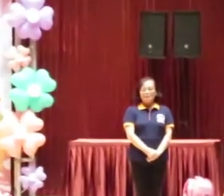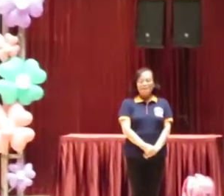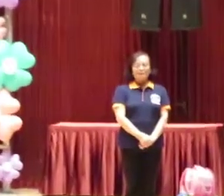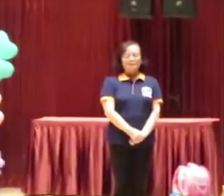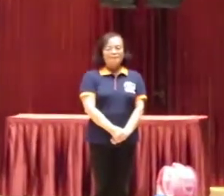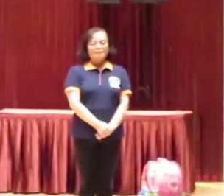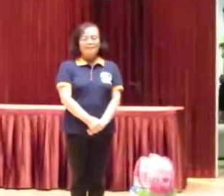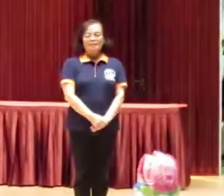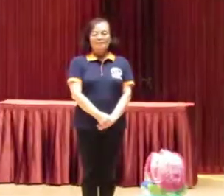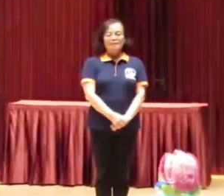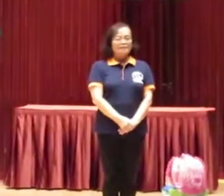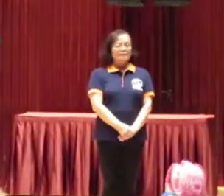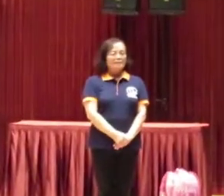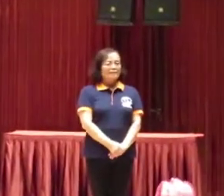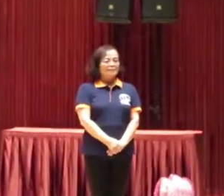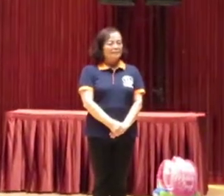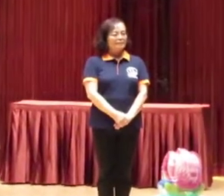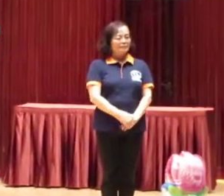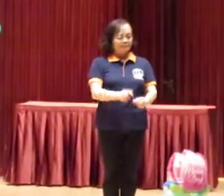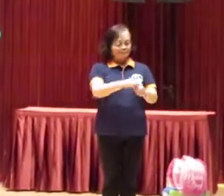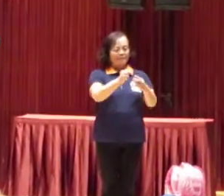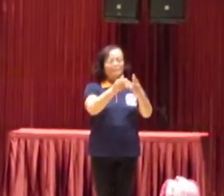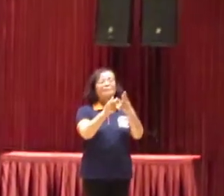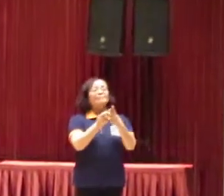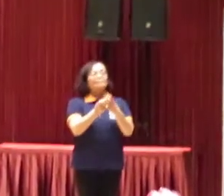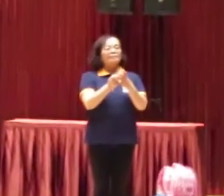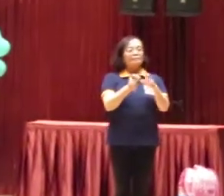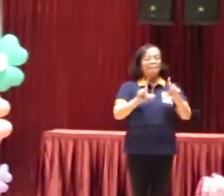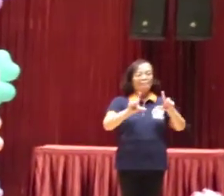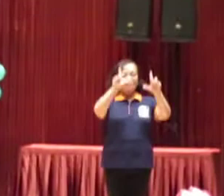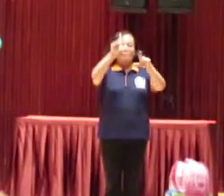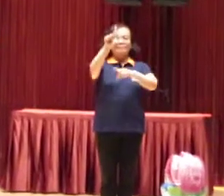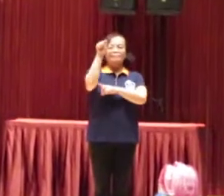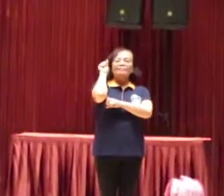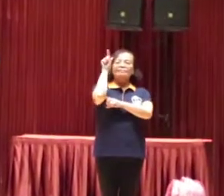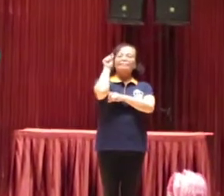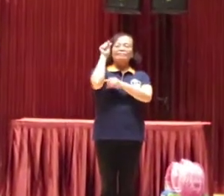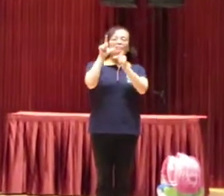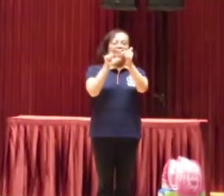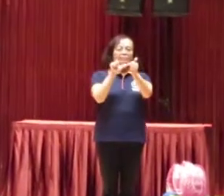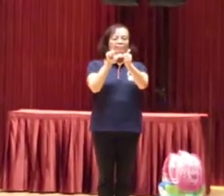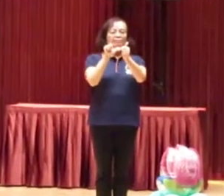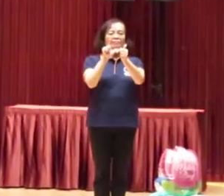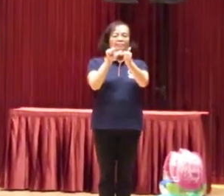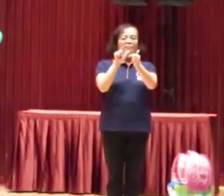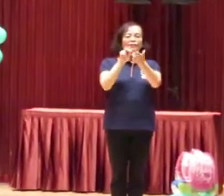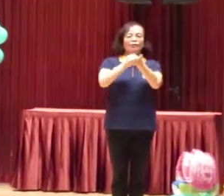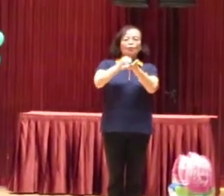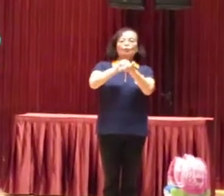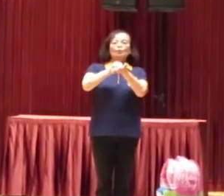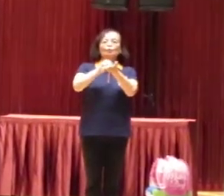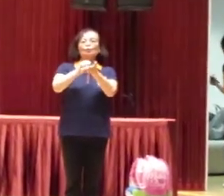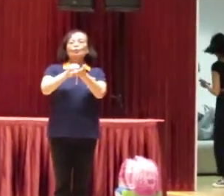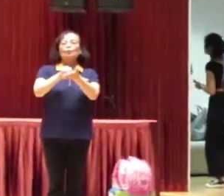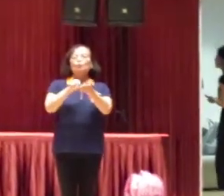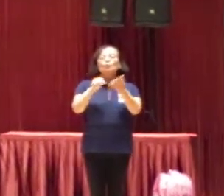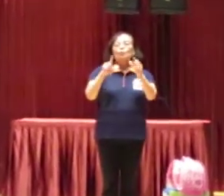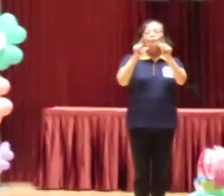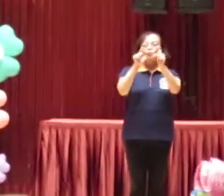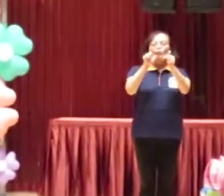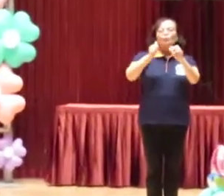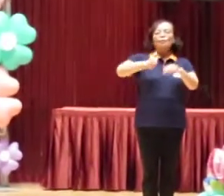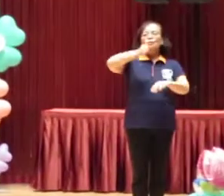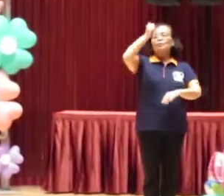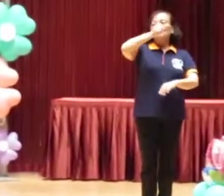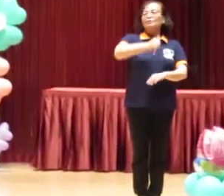谢。另外还包括了我们有东市区我们的胡佩玲胡区长，徐佩玲徐新